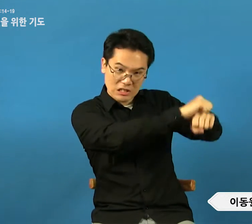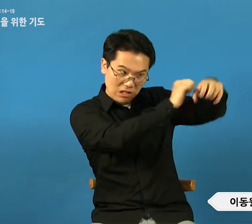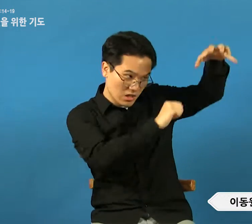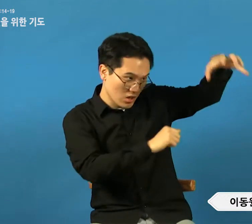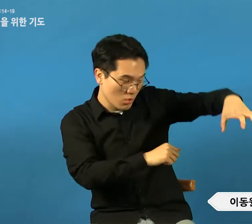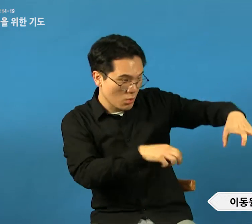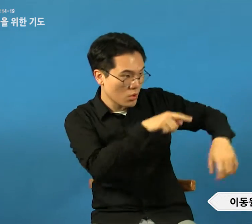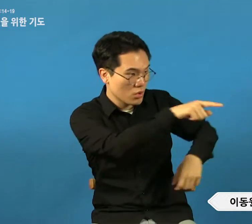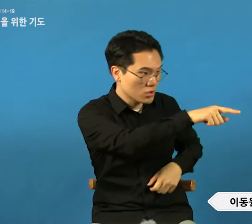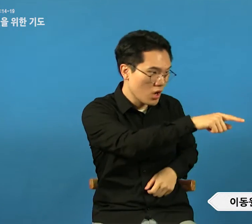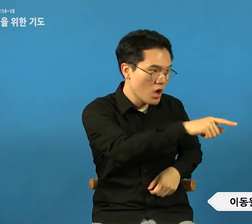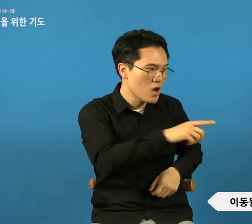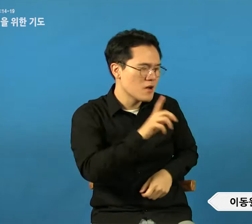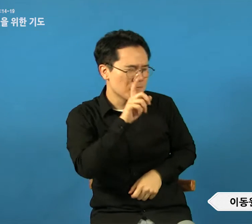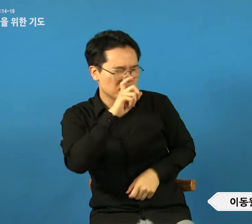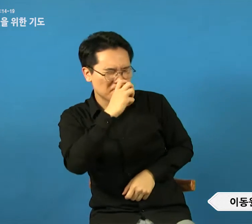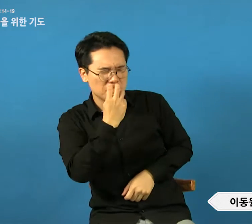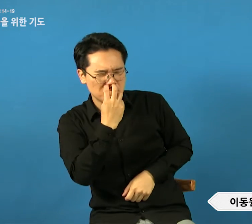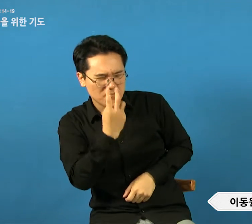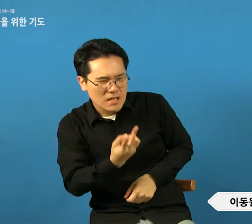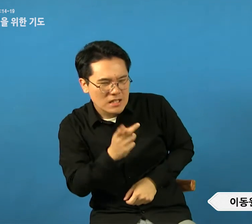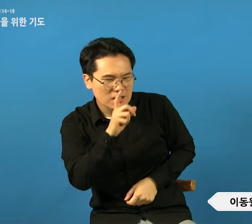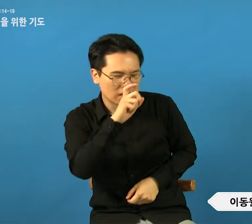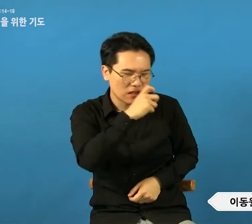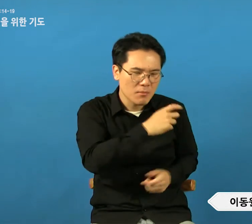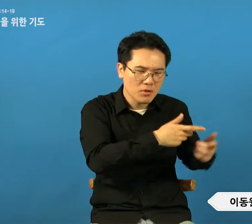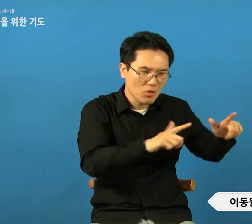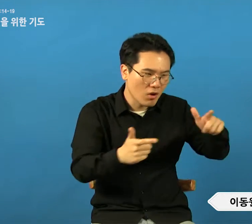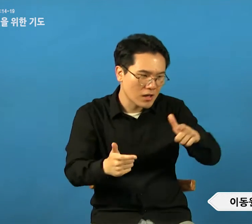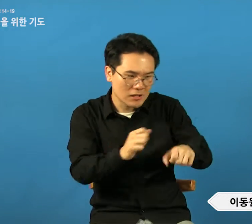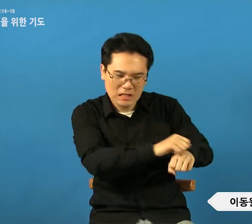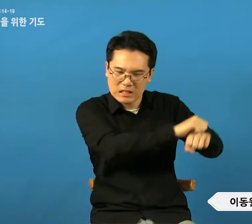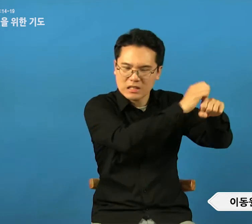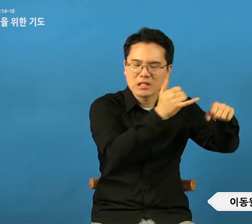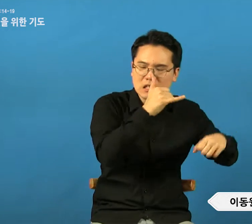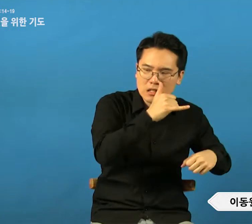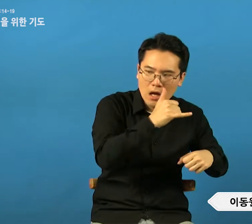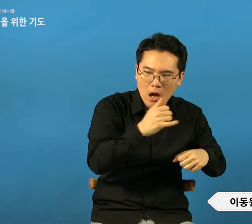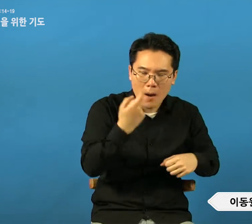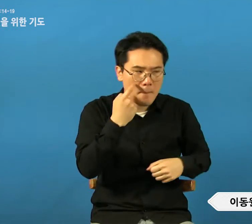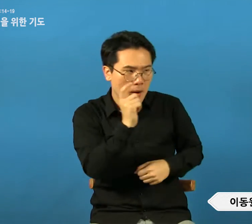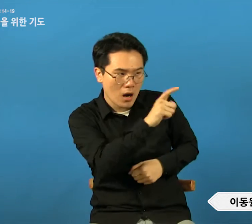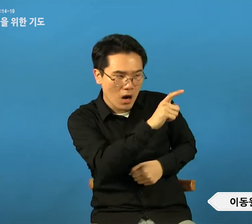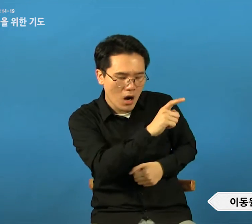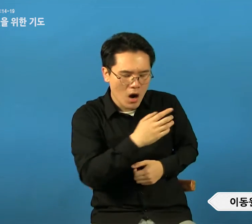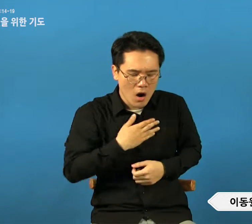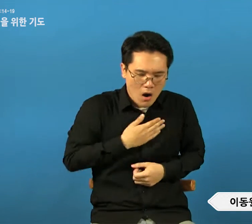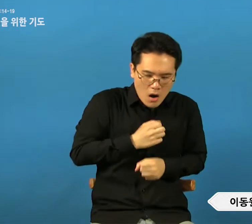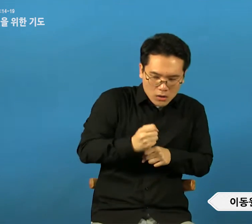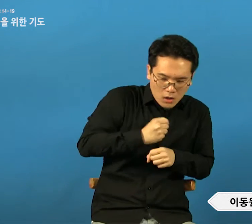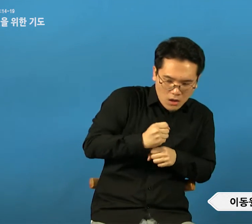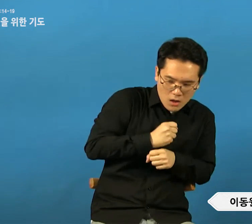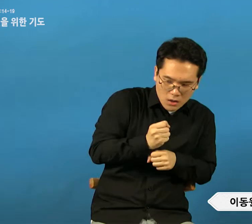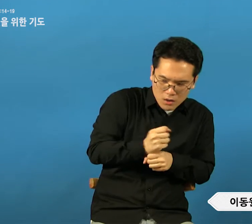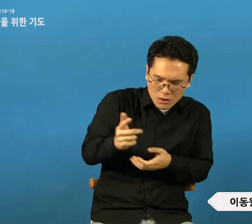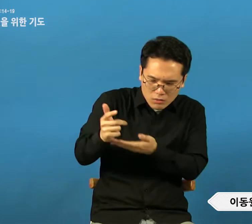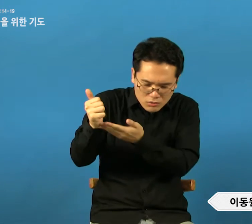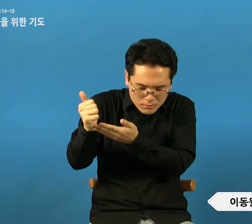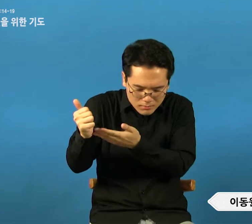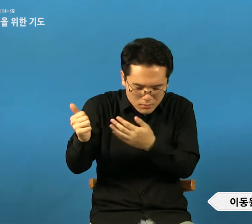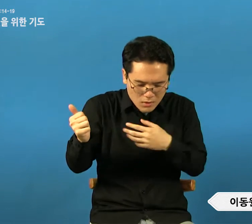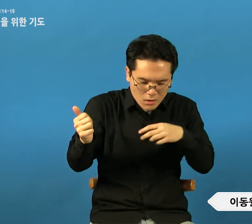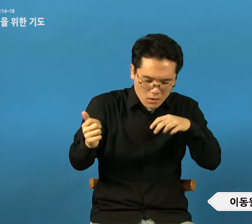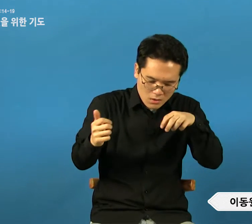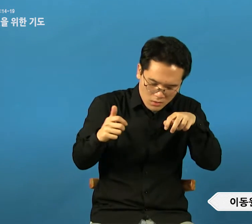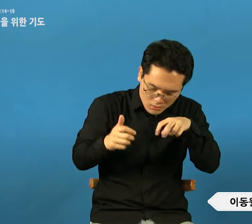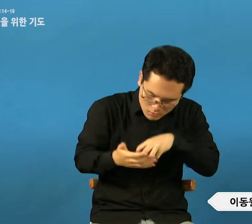갖고 계시다는 사실을 알게 되자 저는 너무 당황스러워 주님 앞에 주저앉아 이렇게